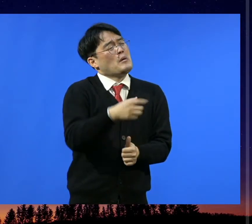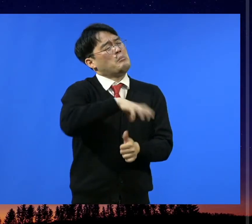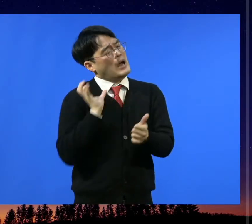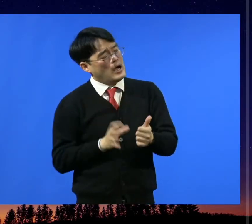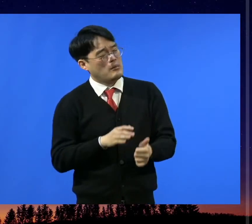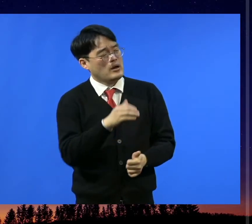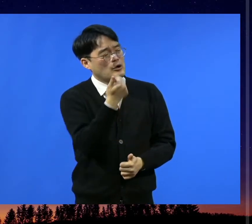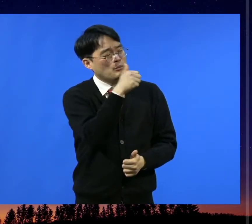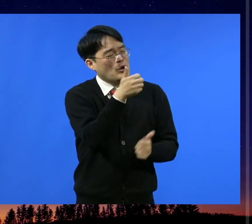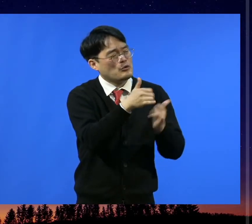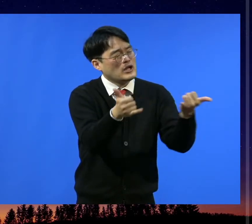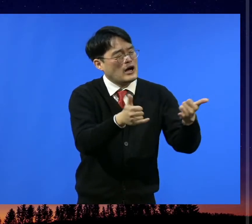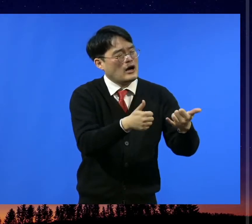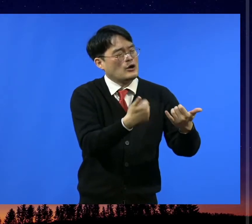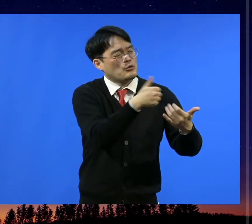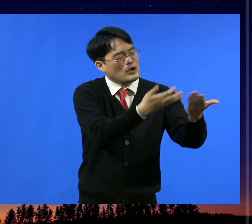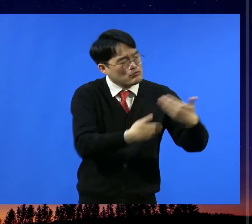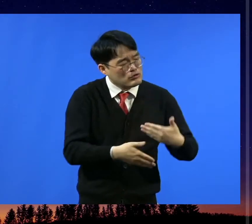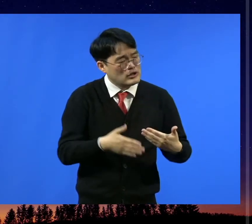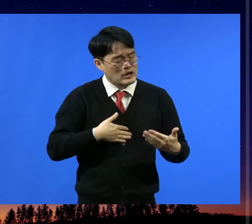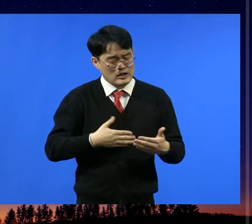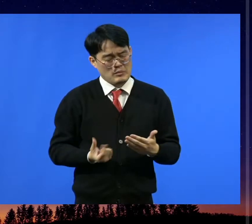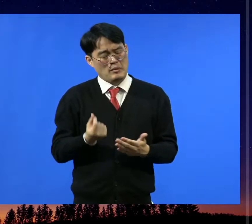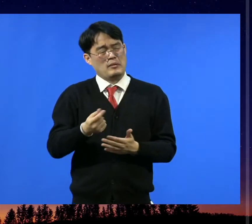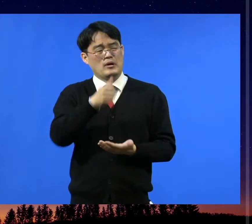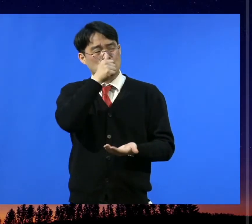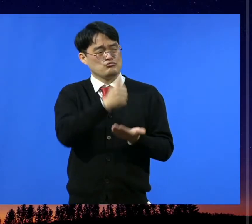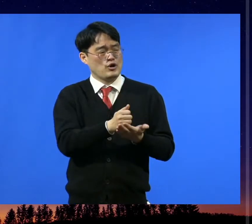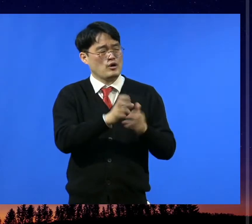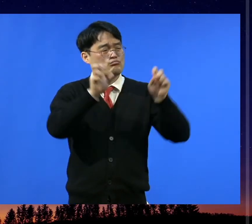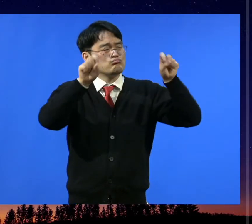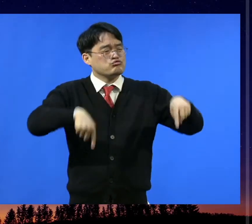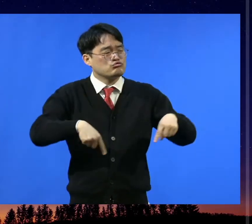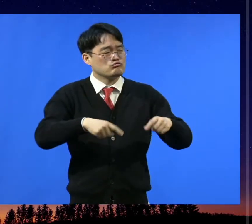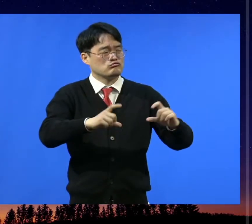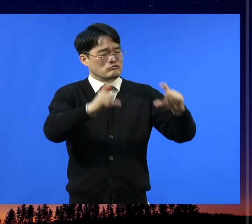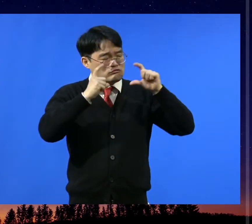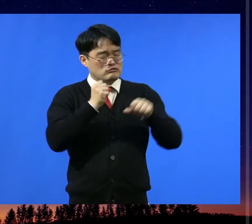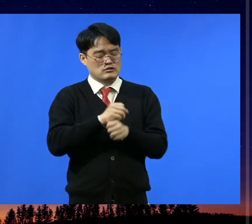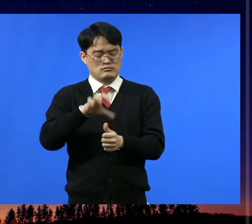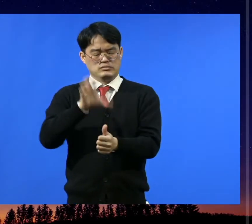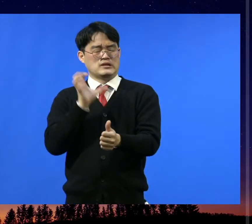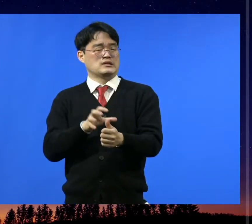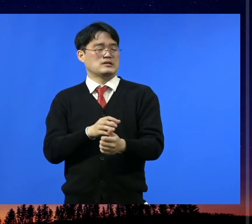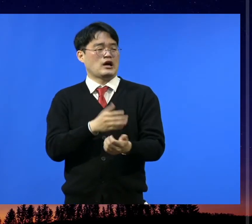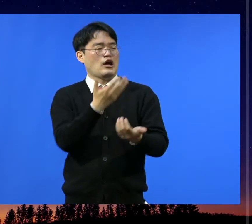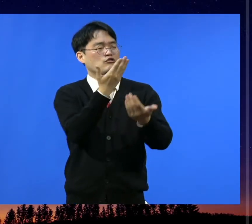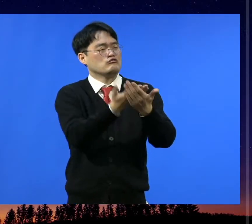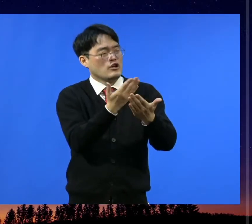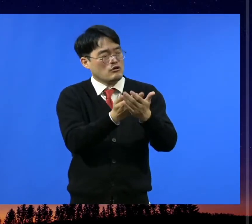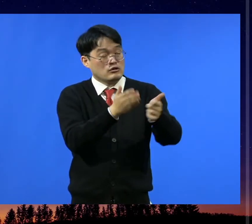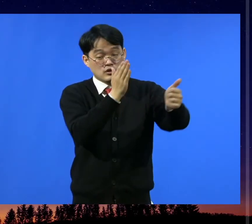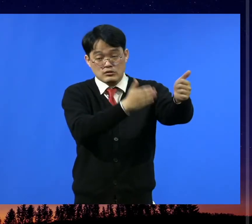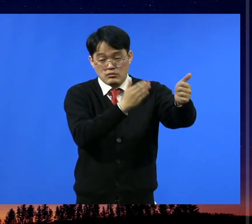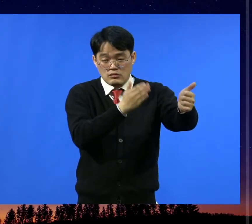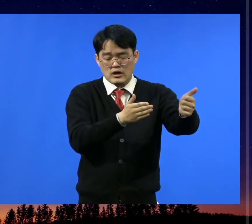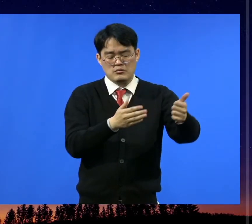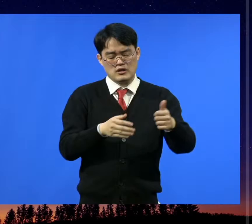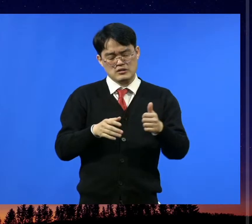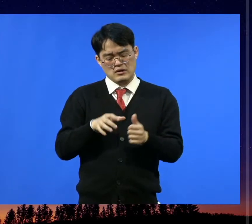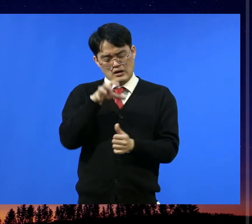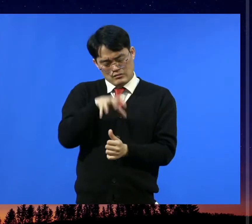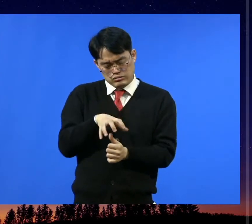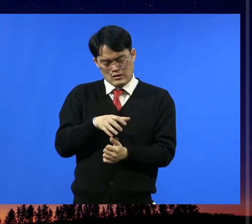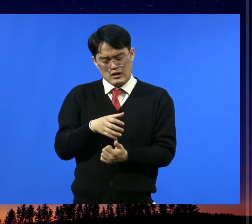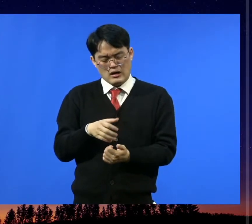서서 빨리 좀 나가게 해달라, 이럴 거 아니겠습니까? 아니면 이 감옥이 조금 불편하니까 좀 다른 데로 옮겨